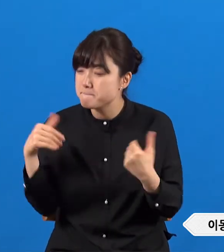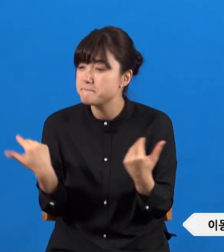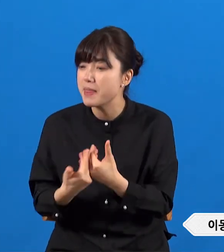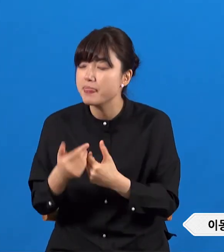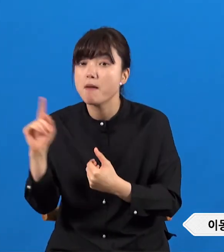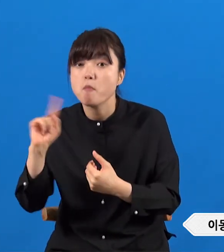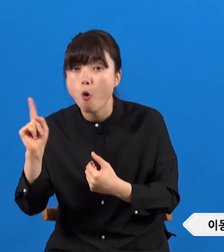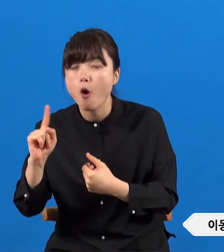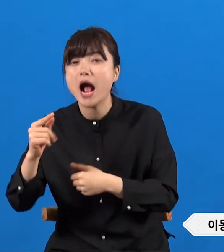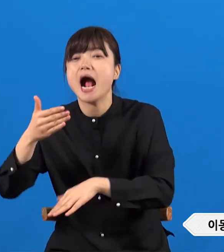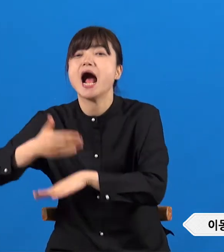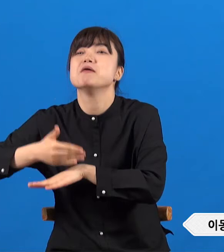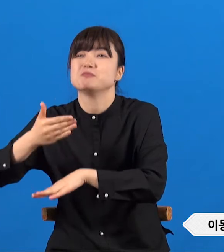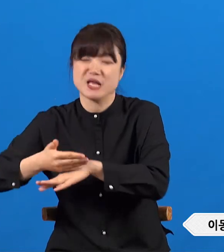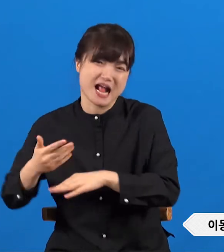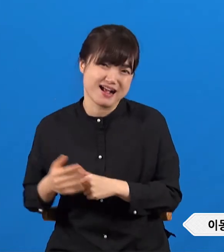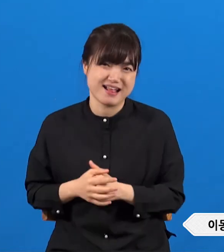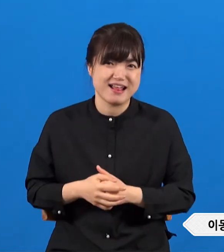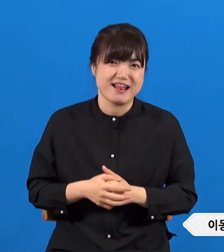감사입니다.